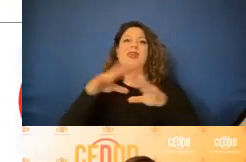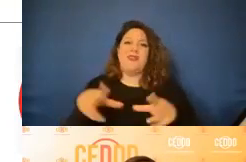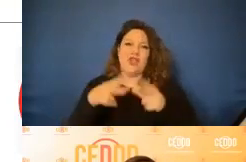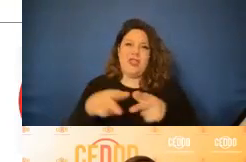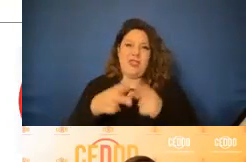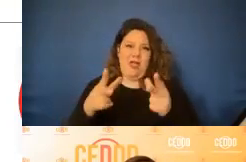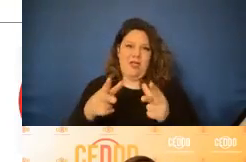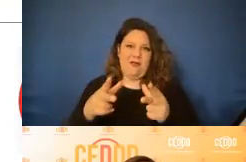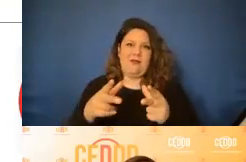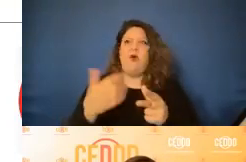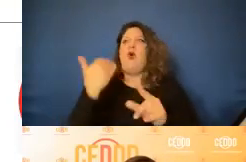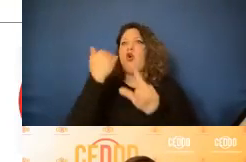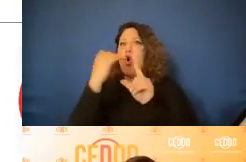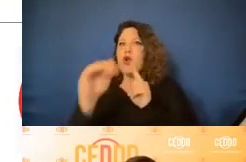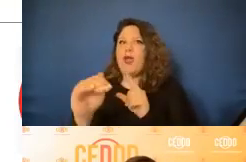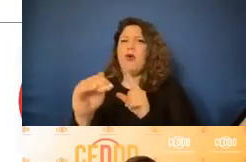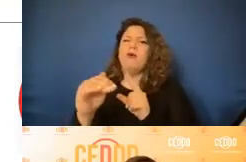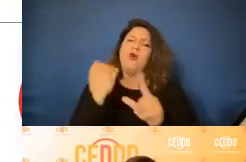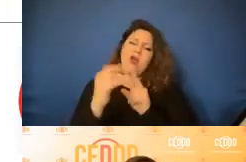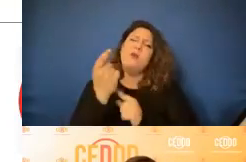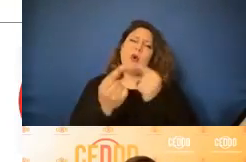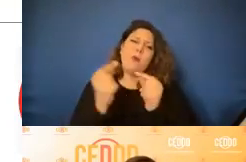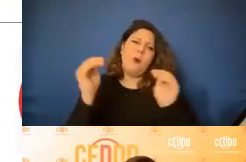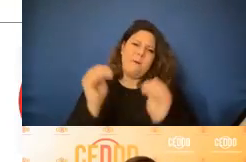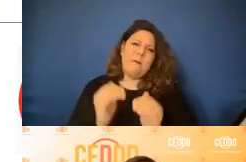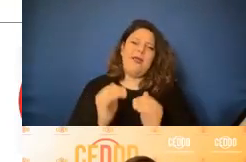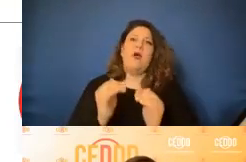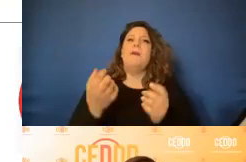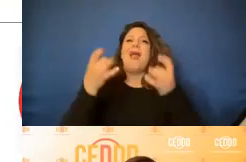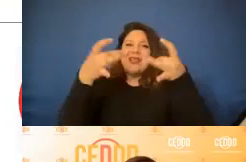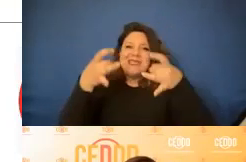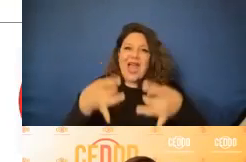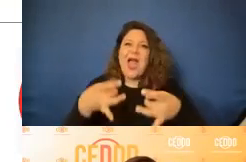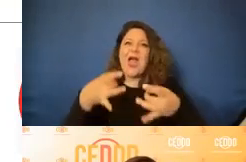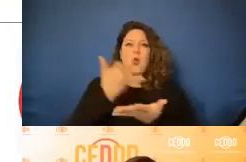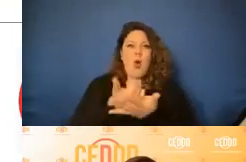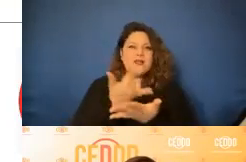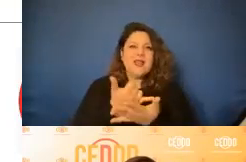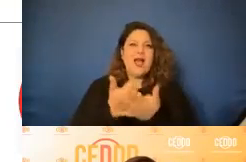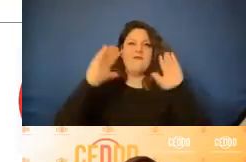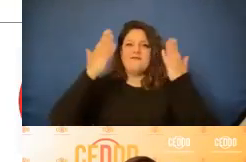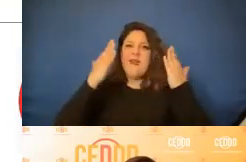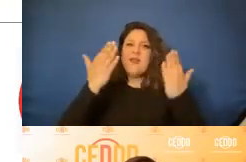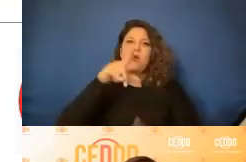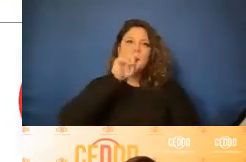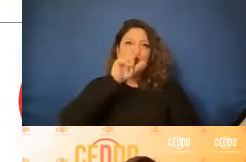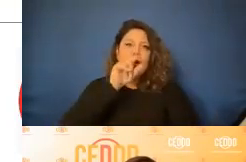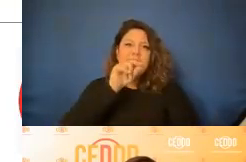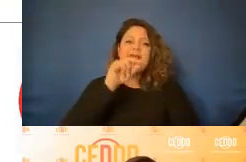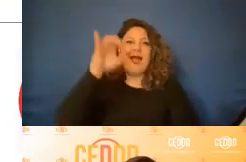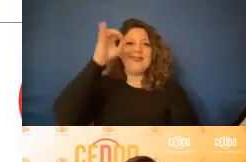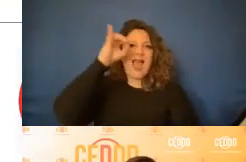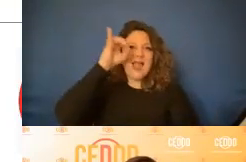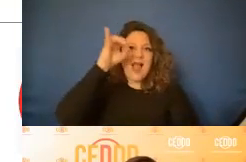través del correo electrónico, cada vez menos, pero el chat, WhatsApp, Facebook, Twitter,